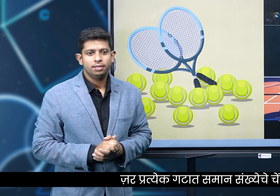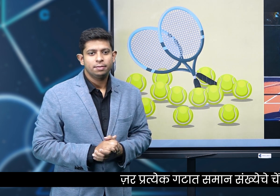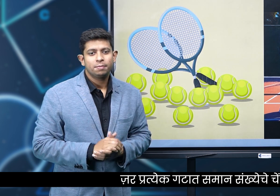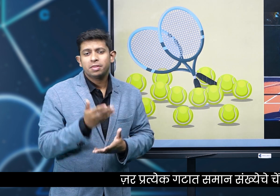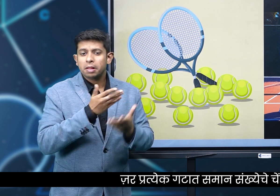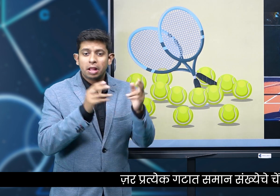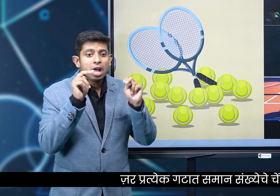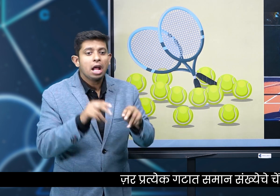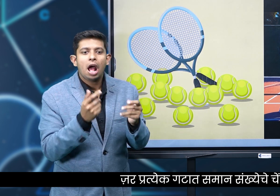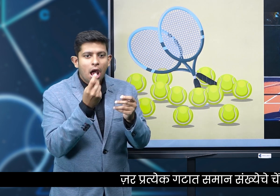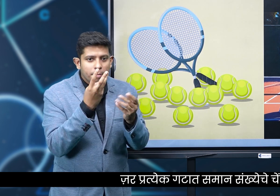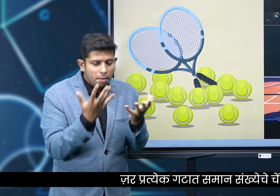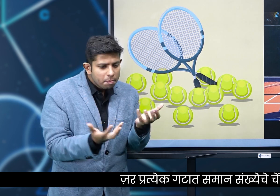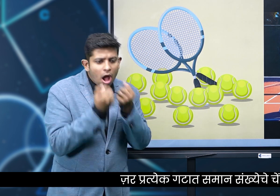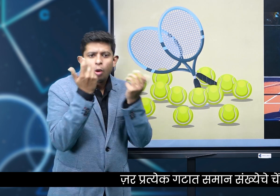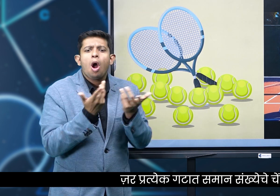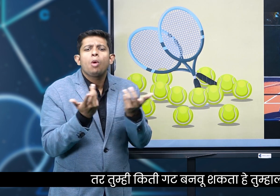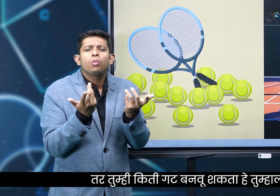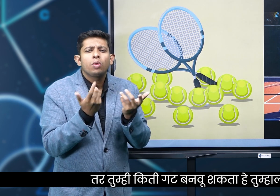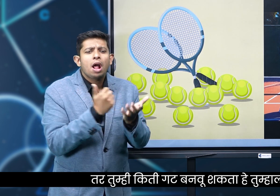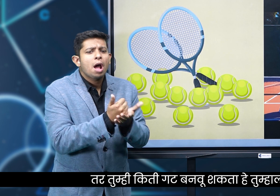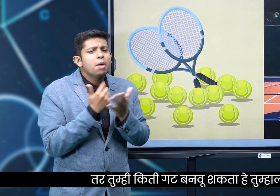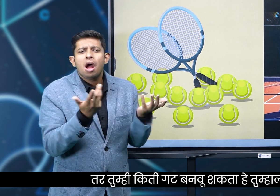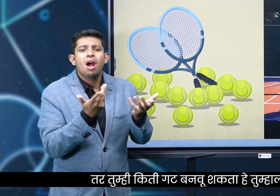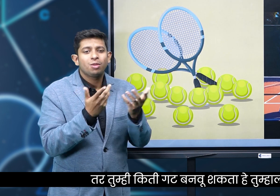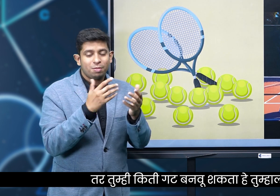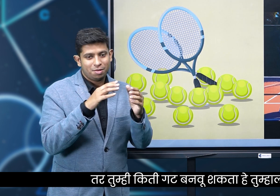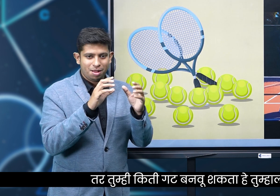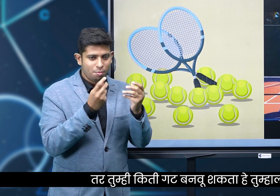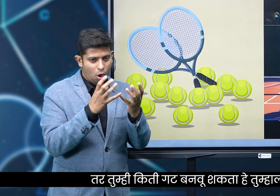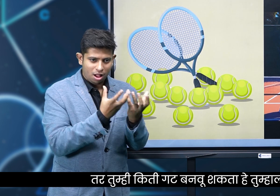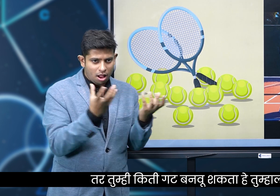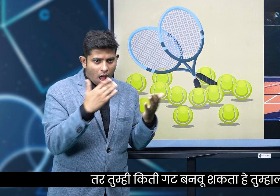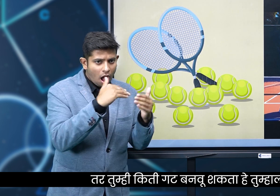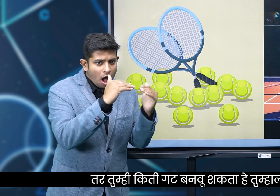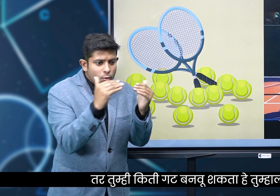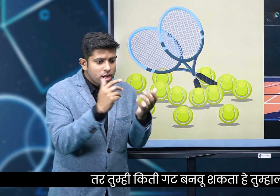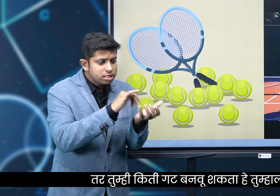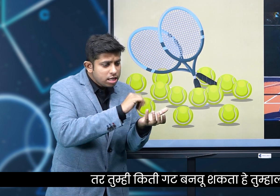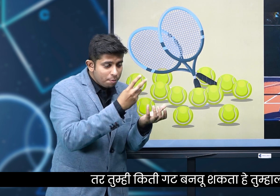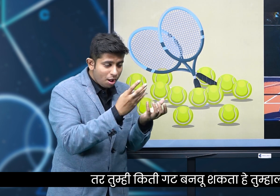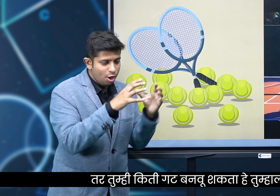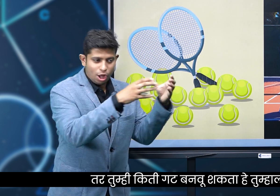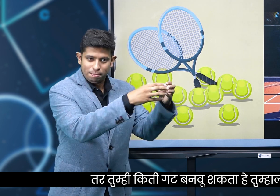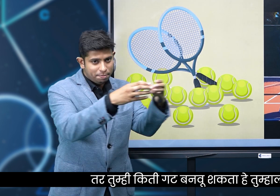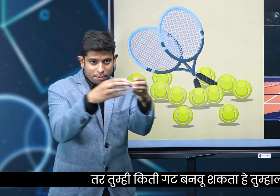गटात समान संख्येचे चेंडू असतील तर तुम्ही किती गट बनवू शकता हे तुम्हाला शोधावे लागेल.